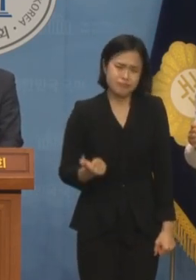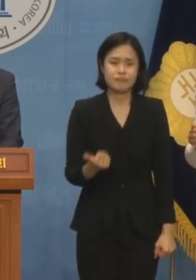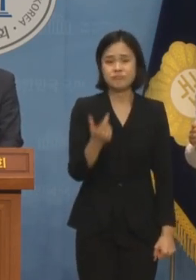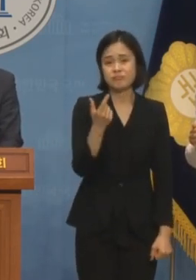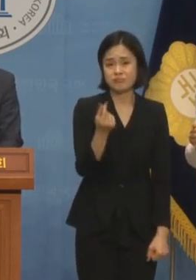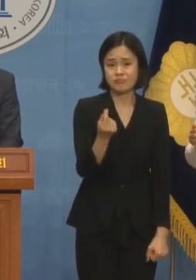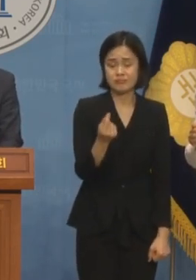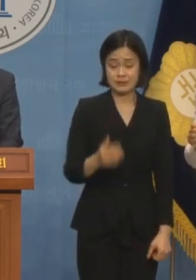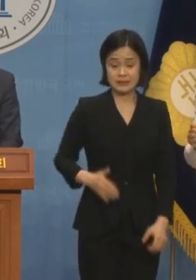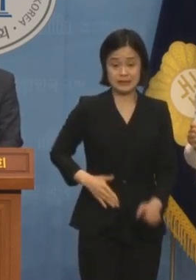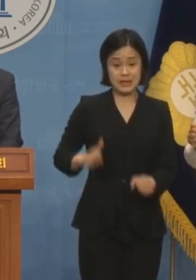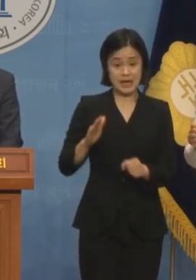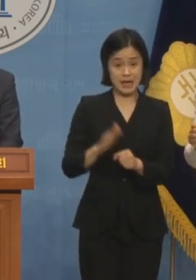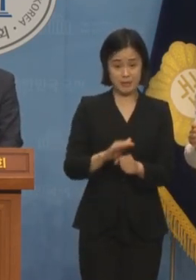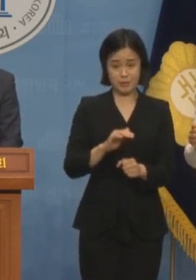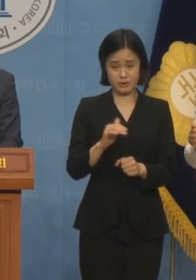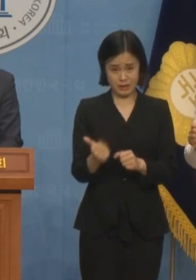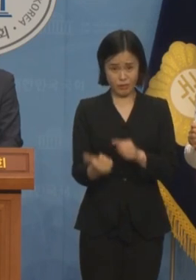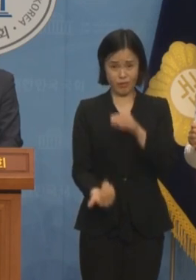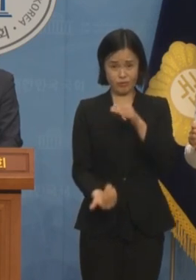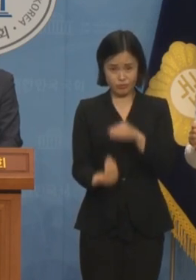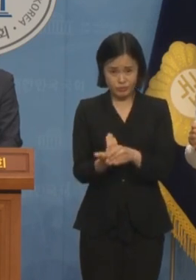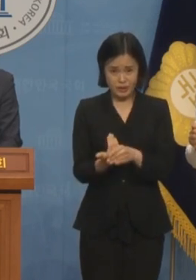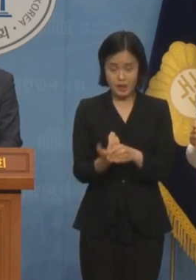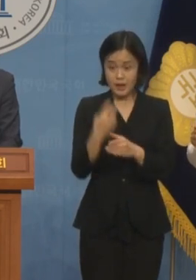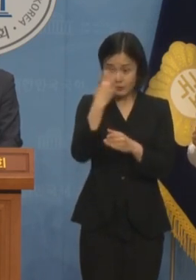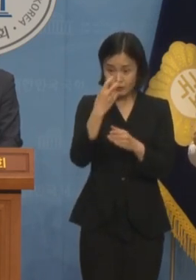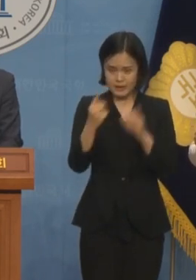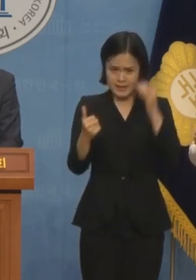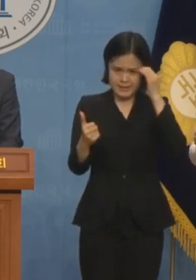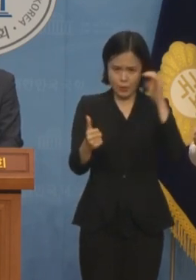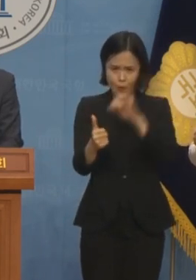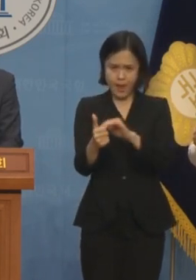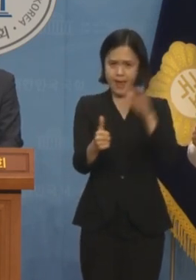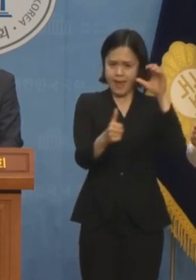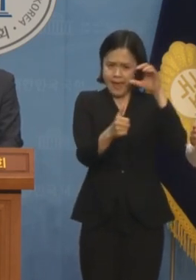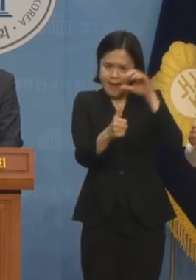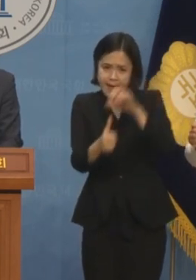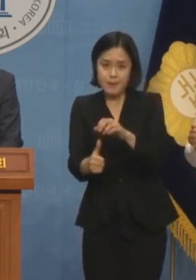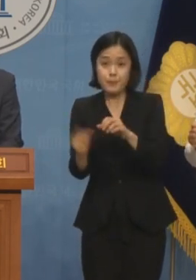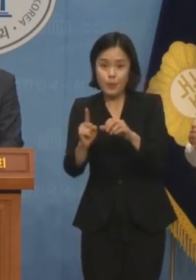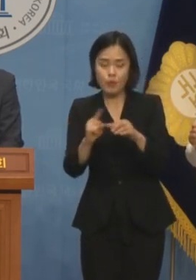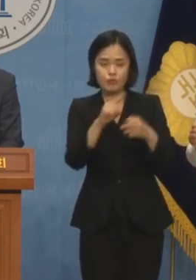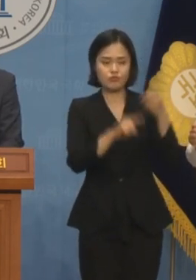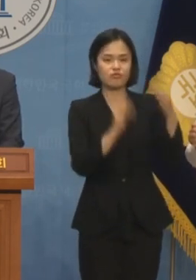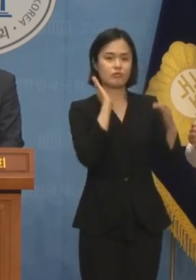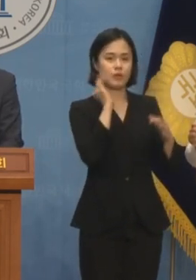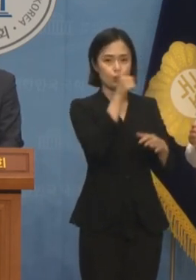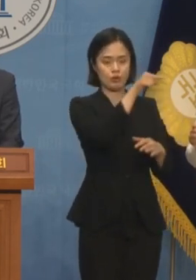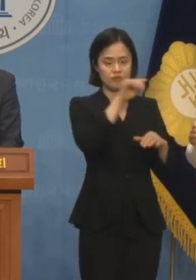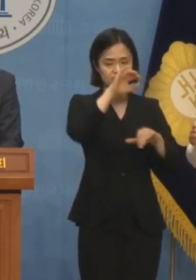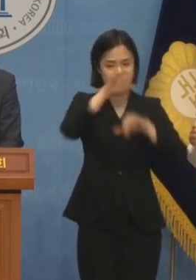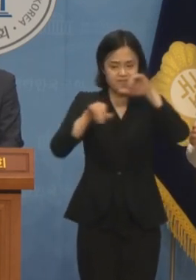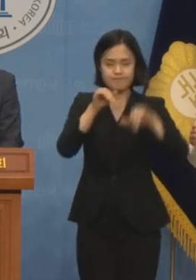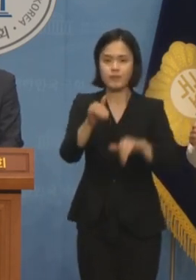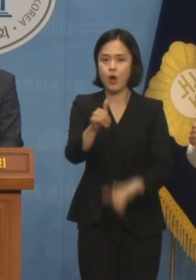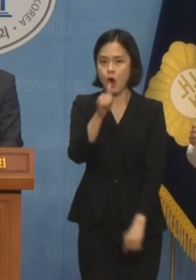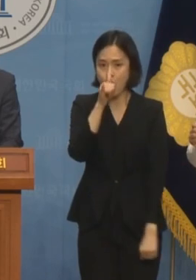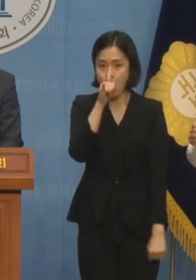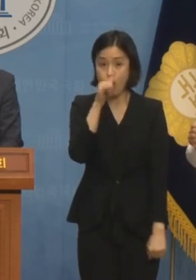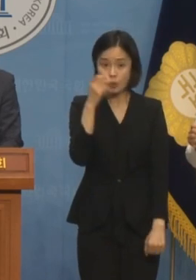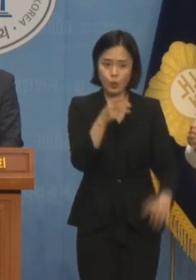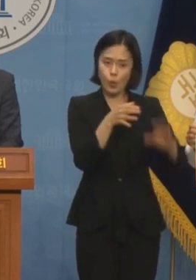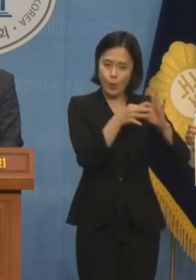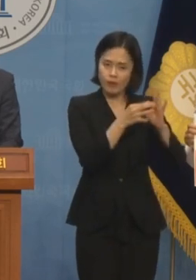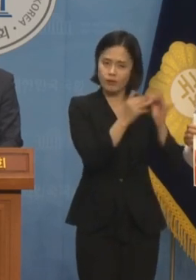최혜병 사건 수사외압 입법청문회는 윤석열 대통령의 직접 개입과 관련된 자들의 통화